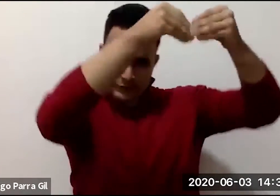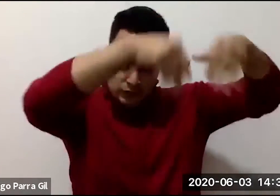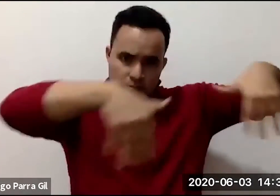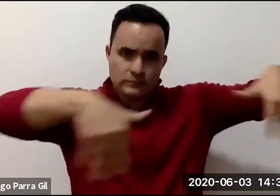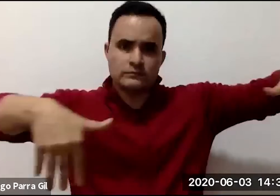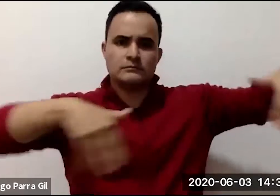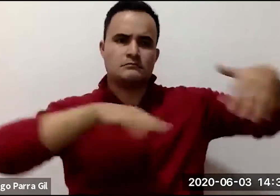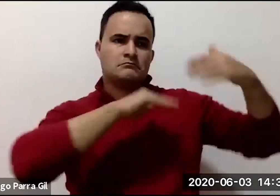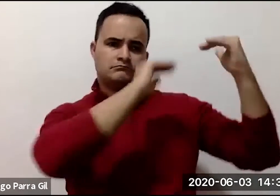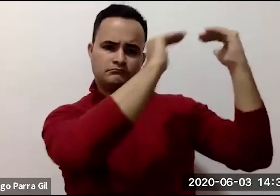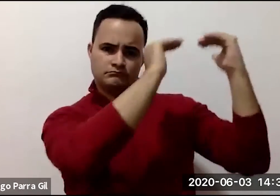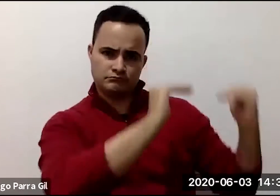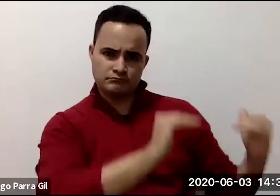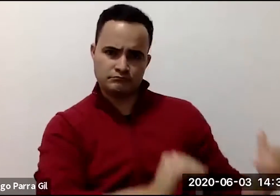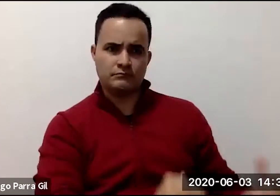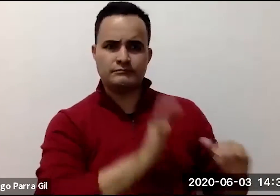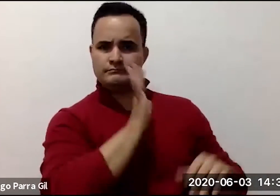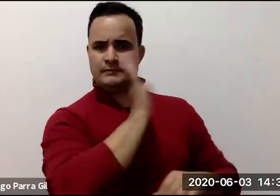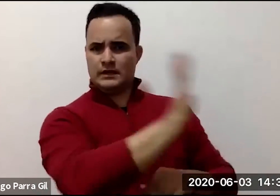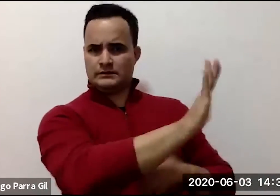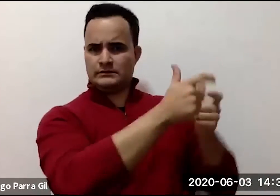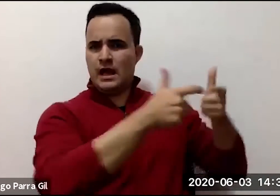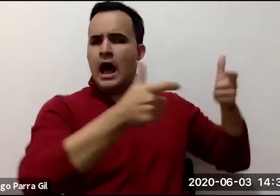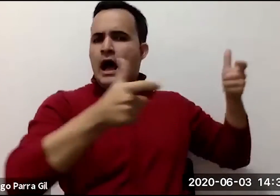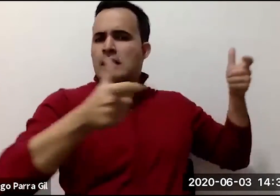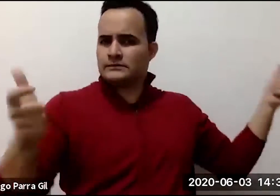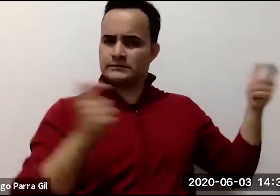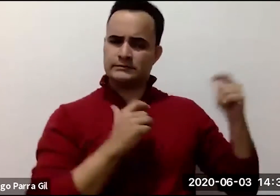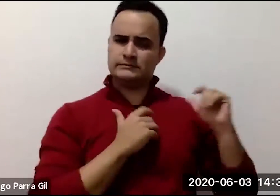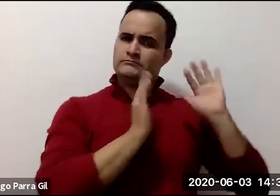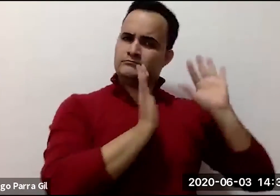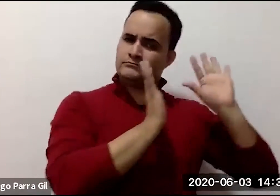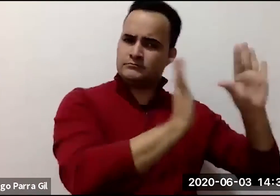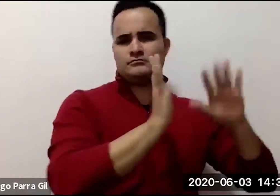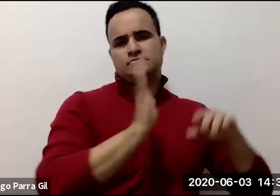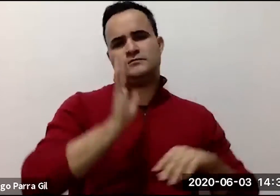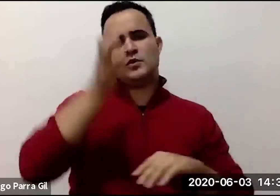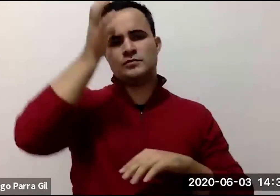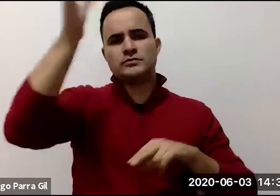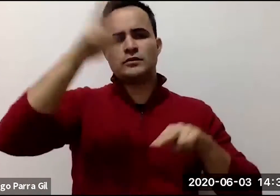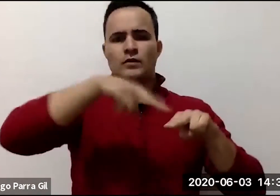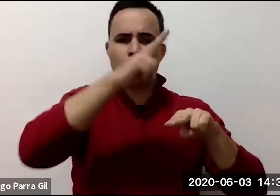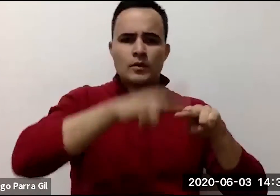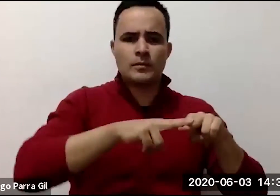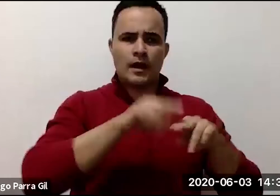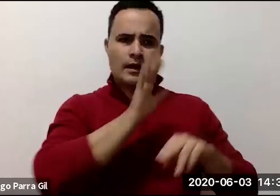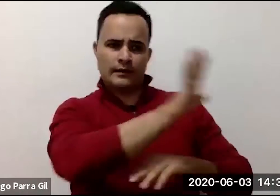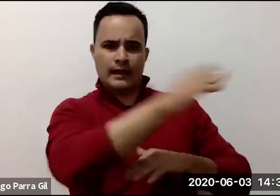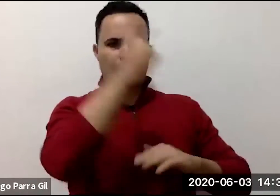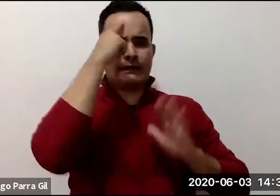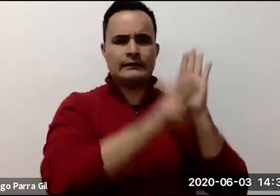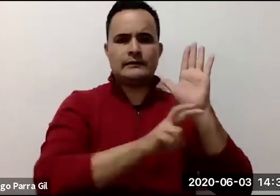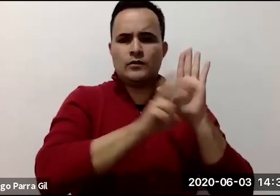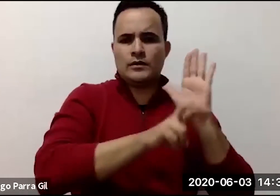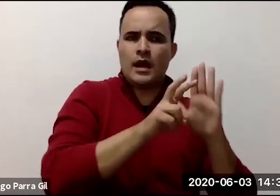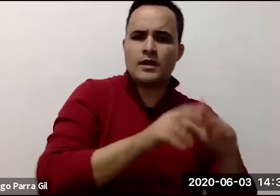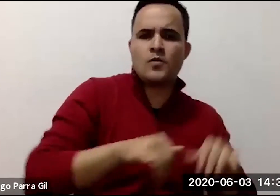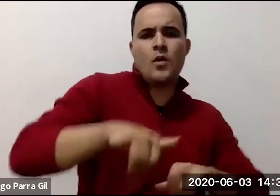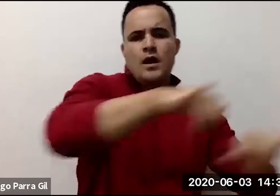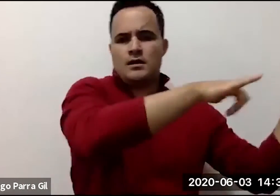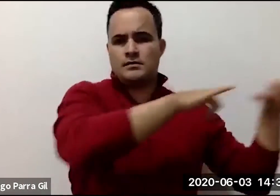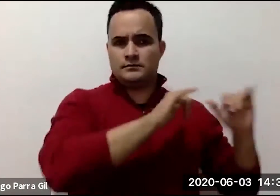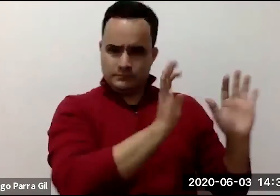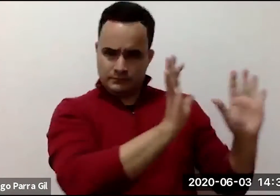unas jerarquías propias de los procesos de normalización y de la ideología de la normalidad, también tiene otros niveles que